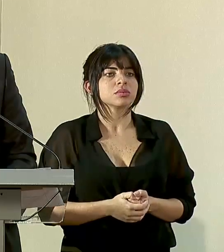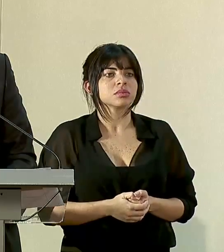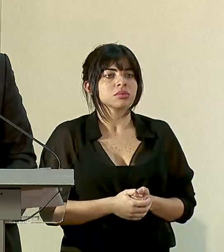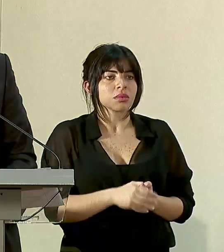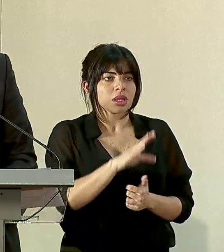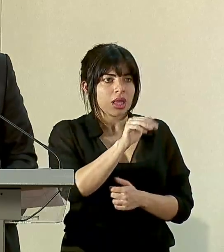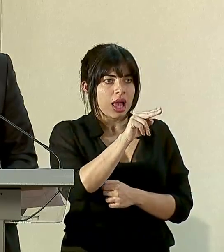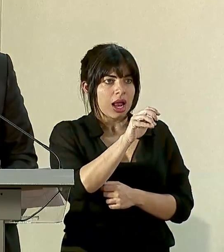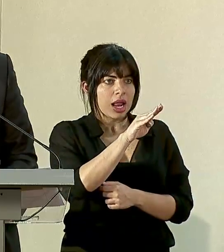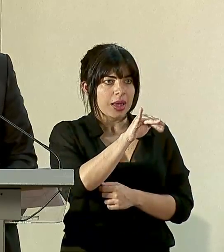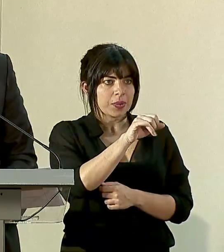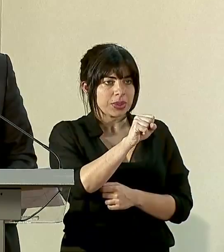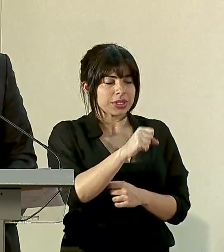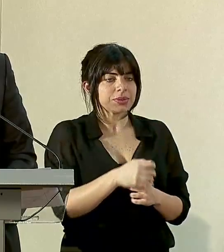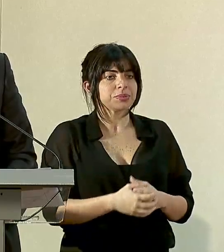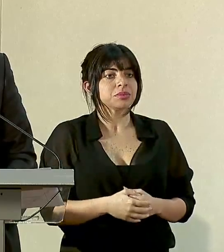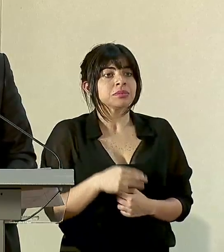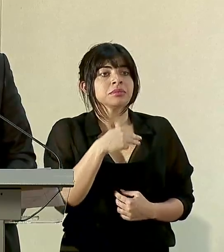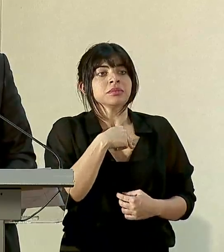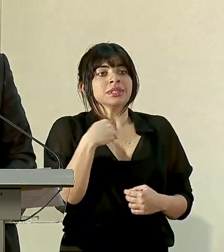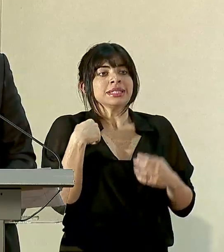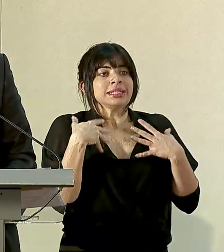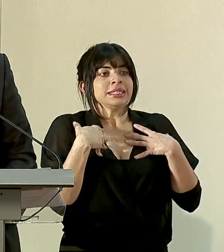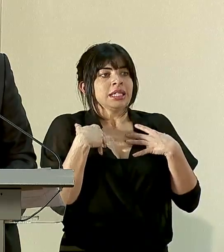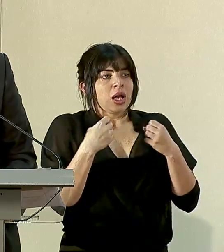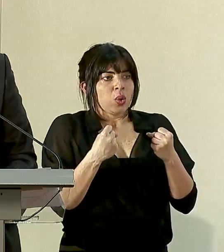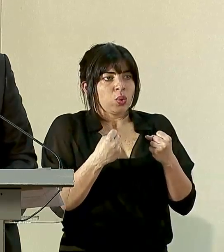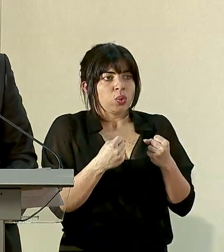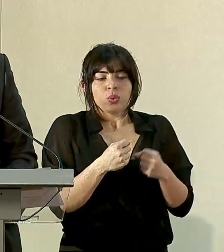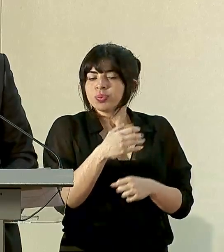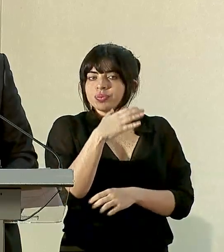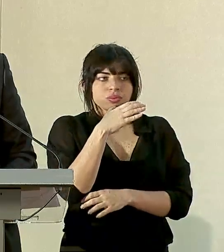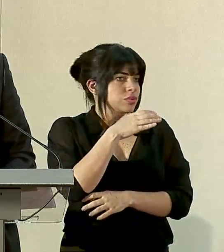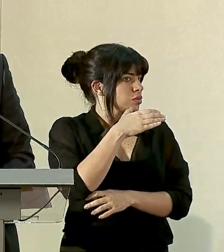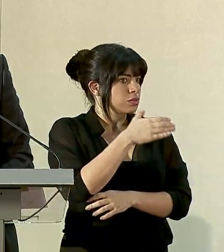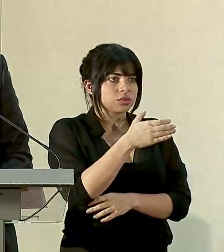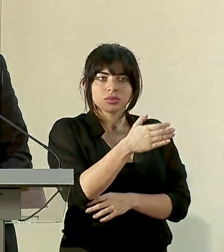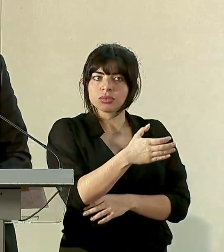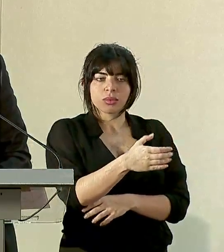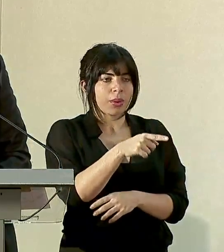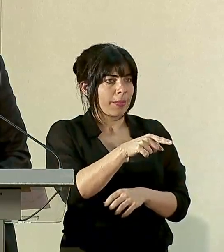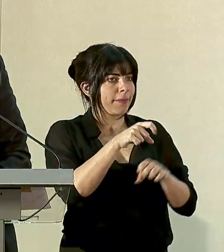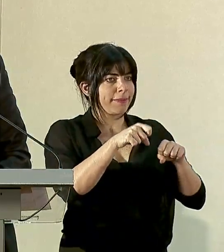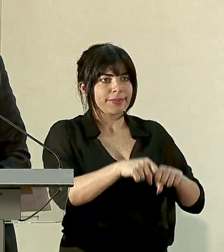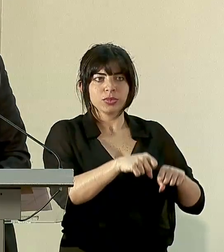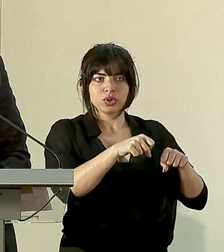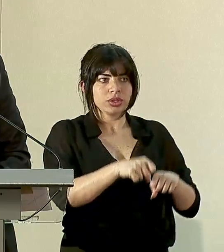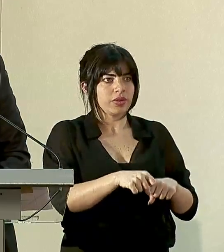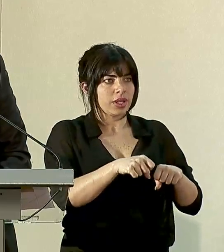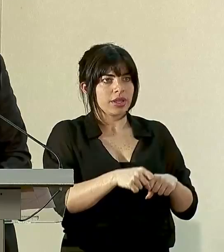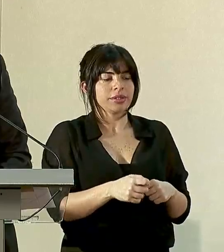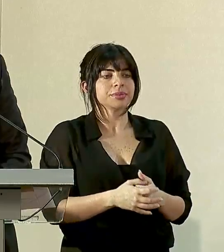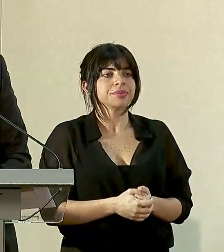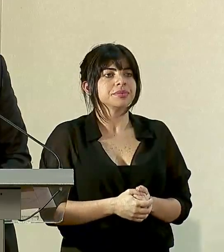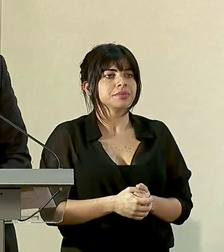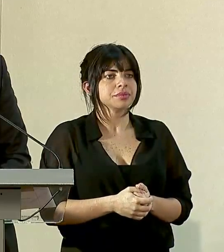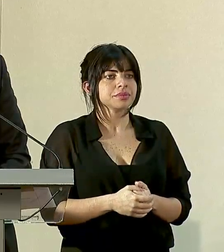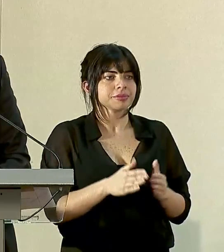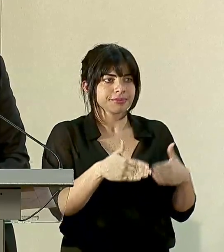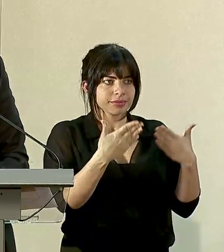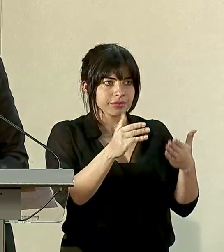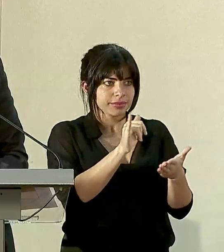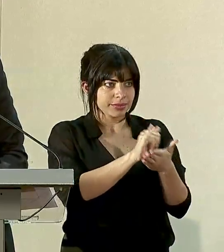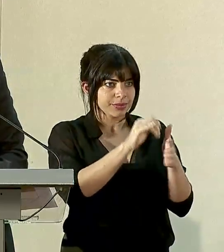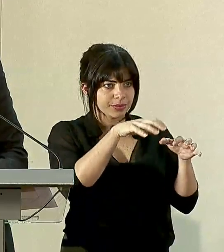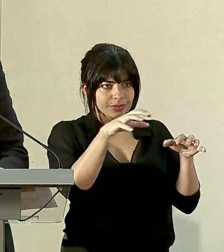de cannabis, el Ministerio de Salud no recomienda la posibilidad de que se lleguen a dar